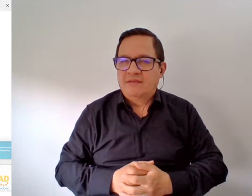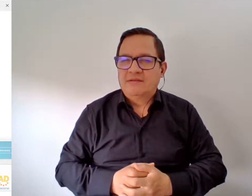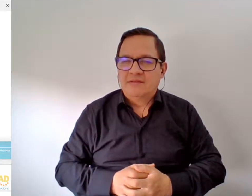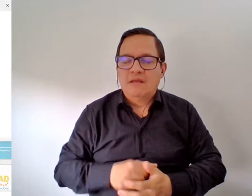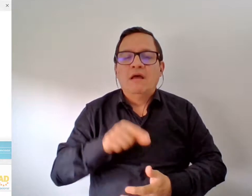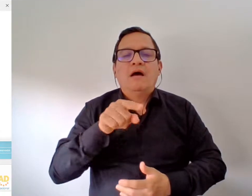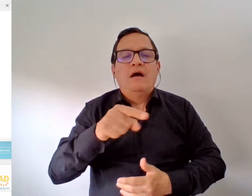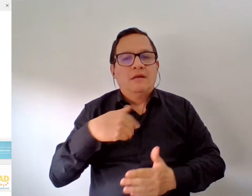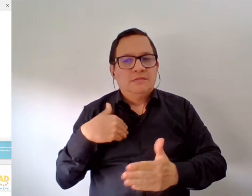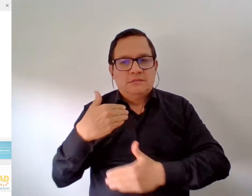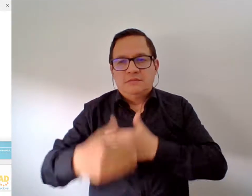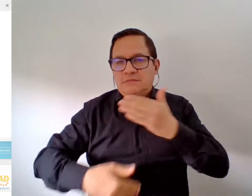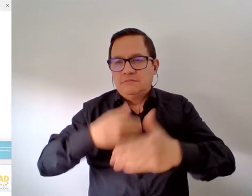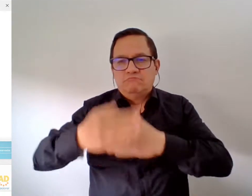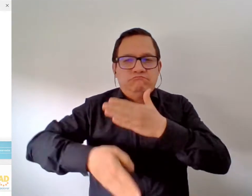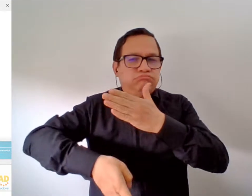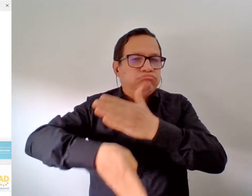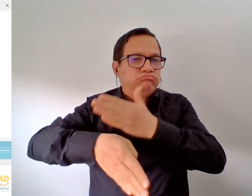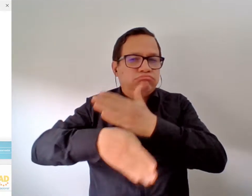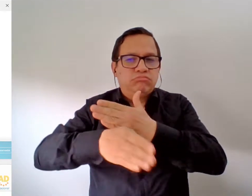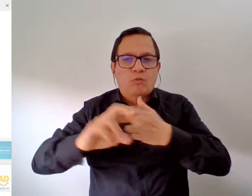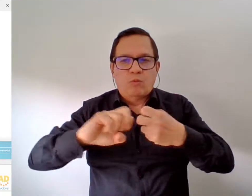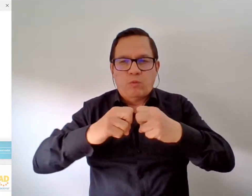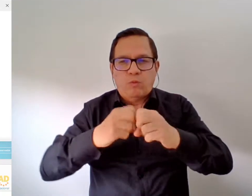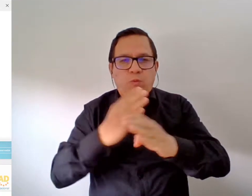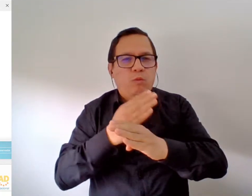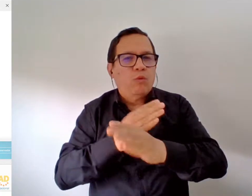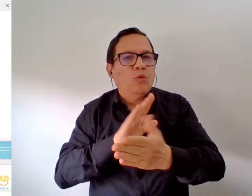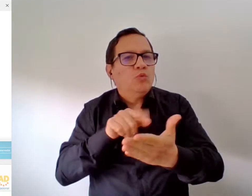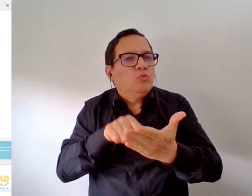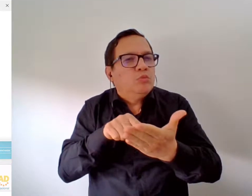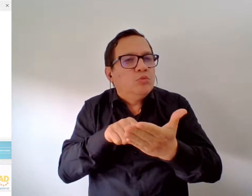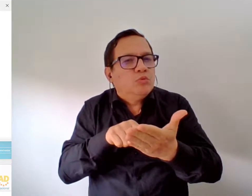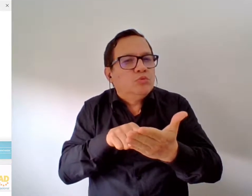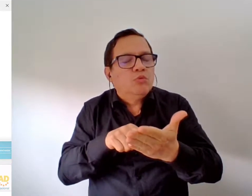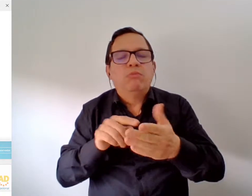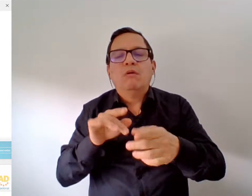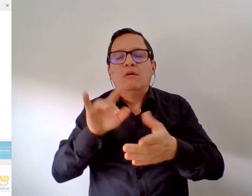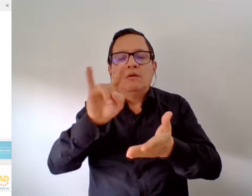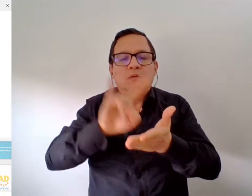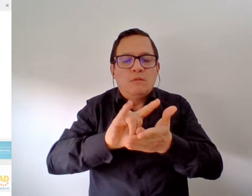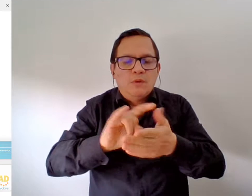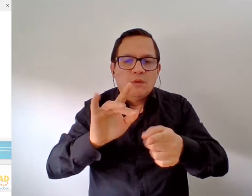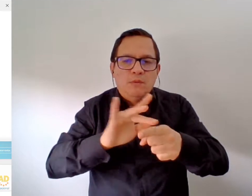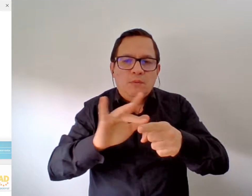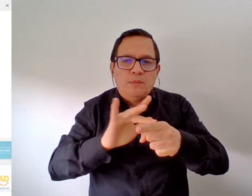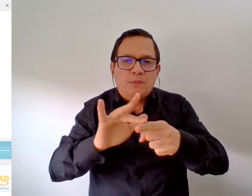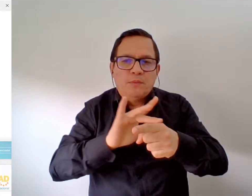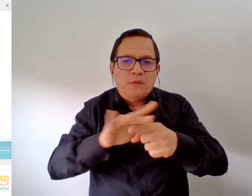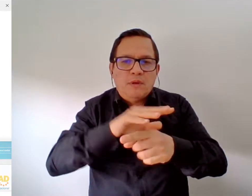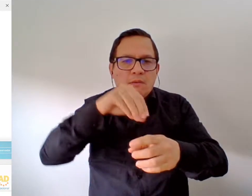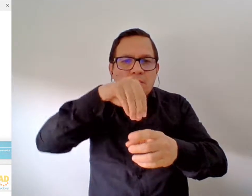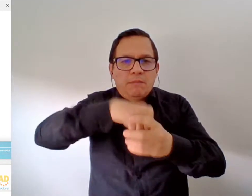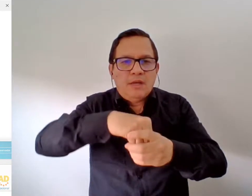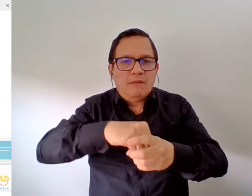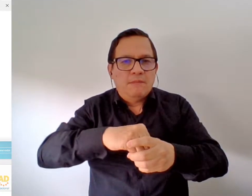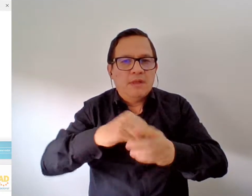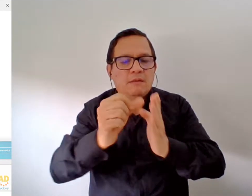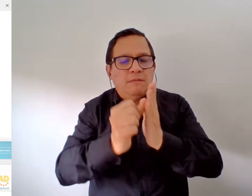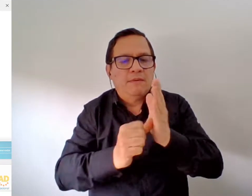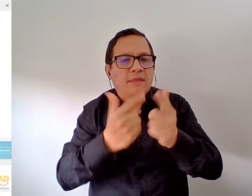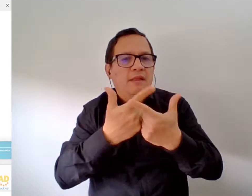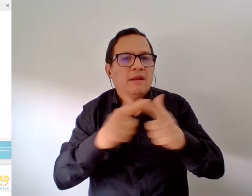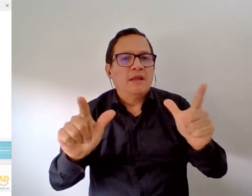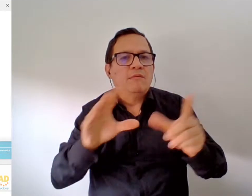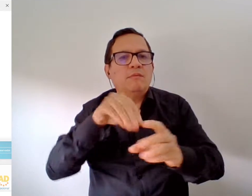dar continuidad a la solución del problema planteado sobre implantación de software libre en la empresa